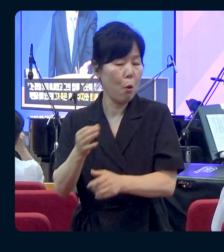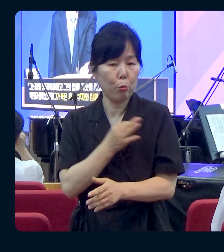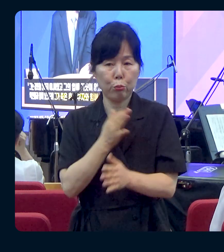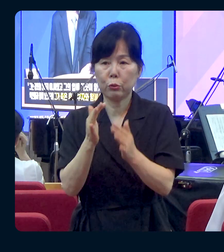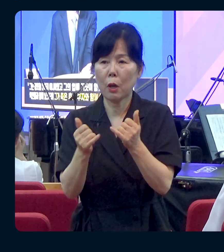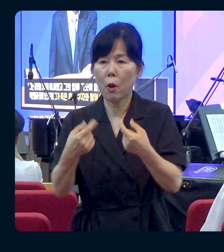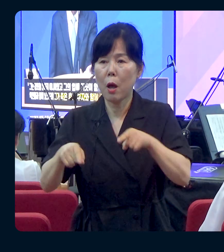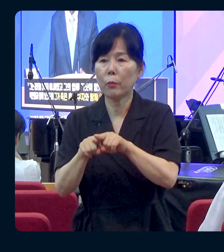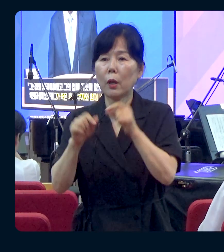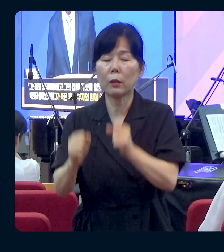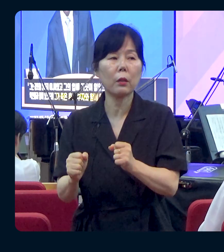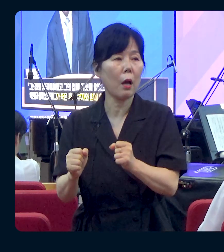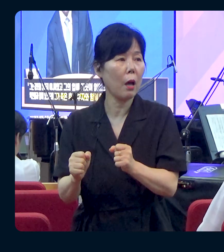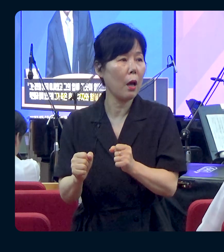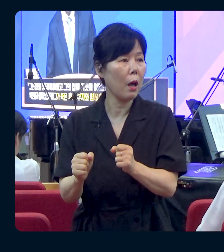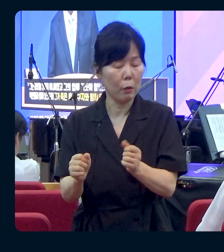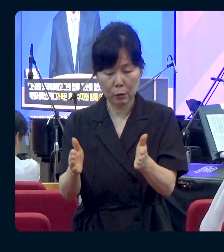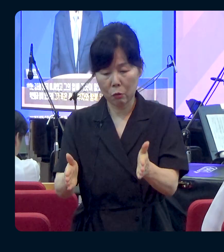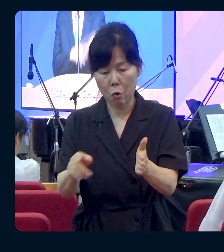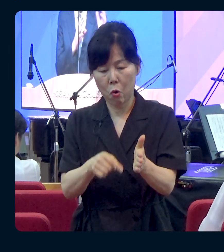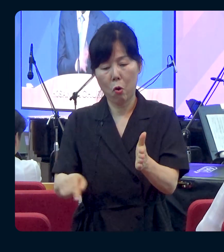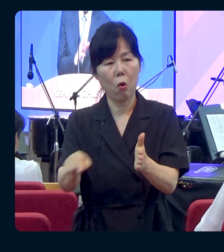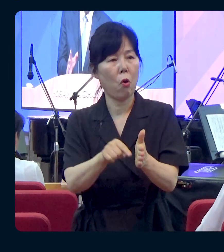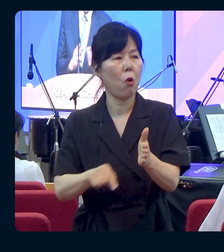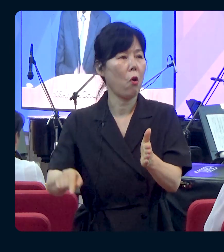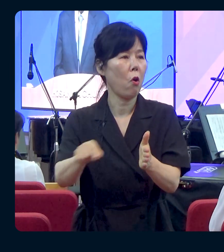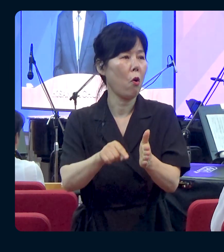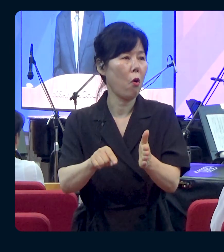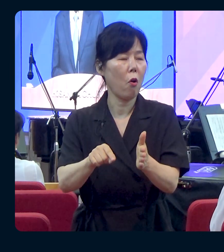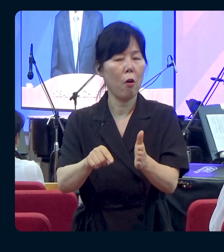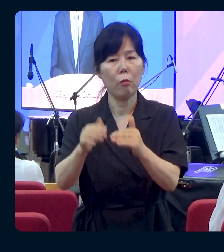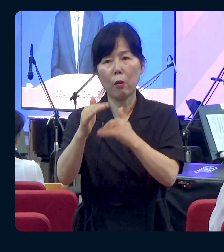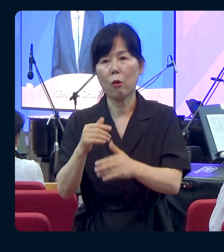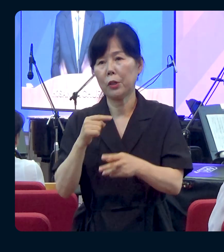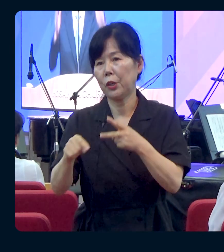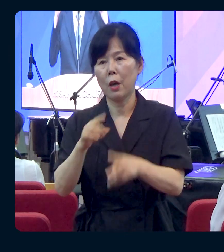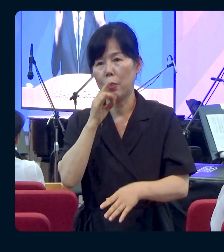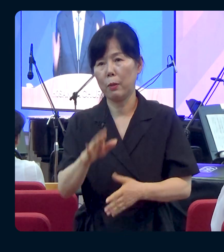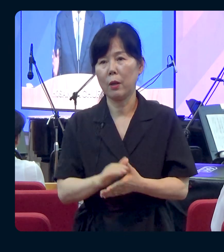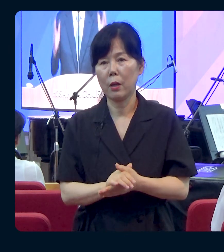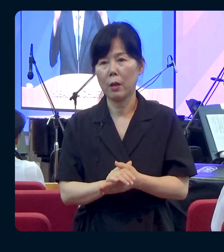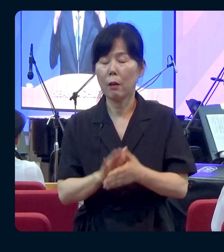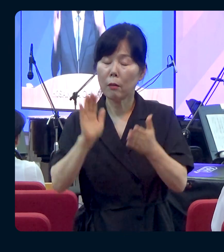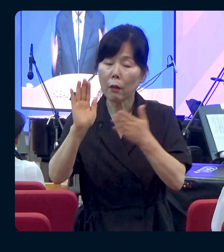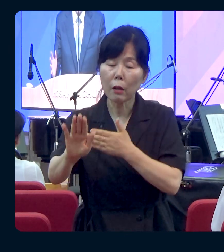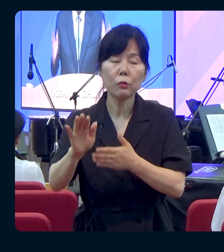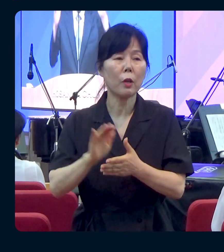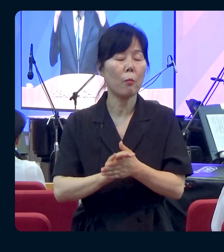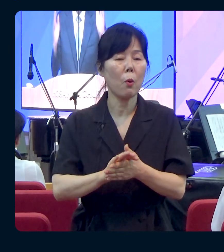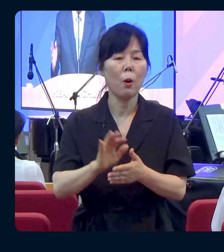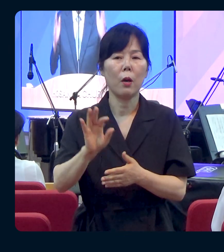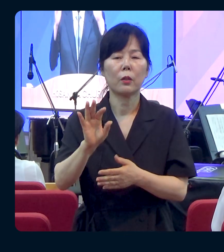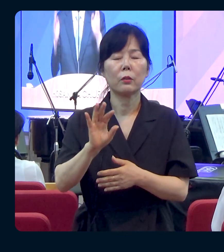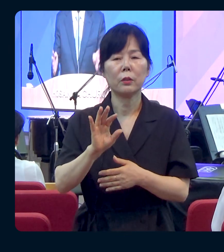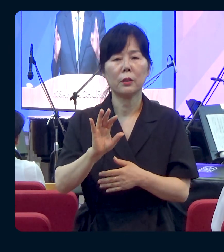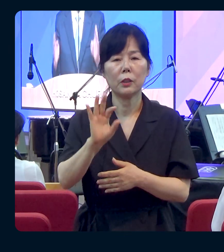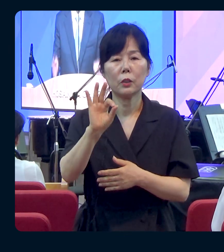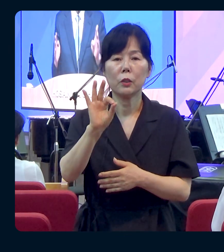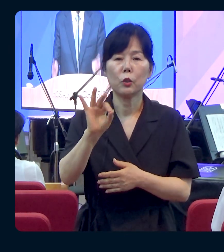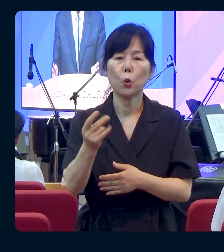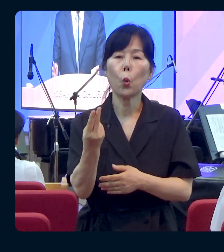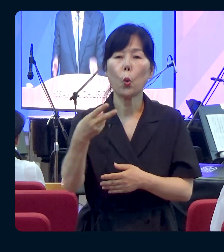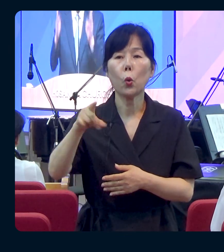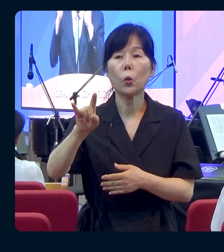여기 왜 갑자기 이런 말이 나오는가? 물론 이 말씀이 나중에 예수 그리스도께서 아리마대 요셉의